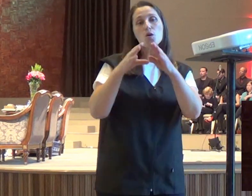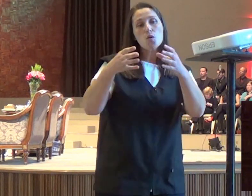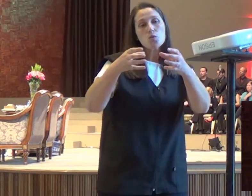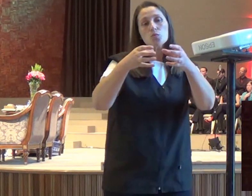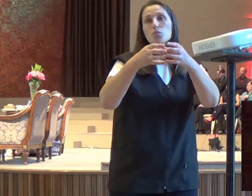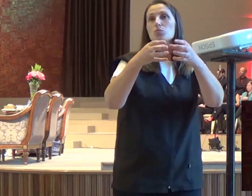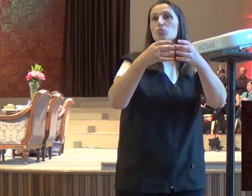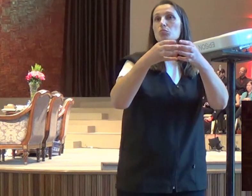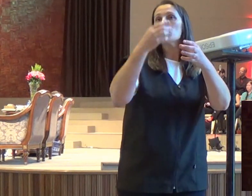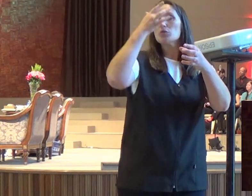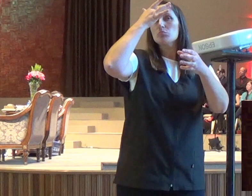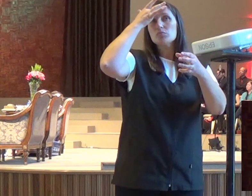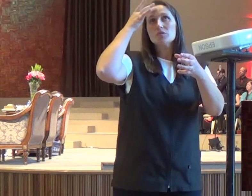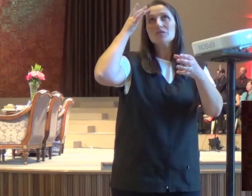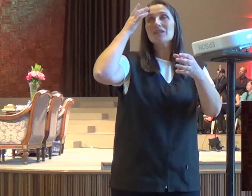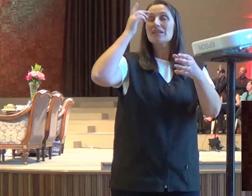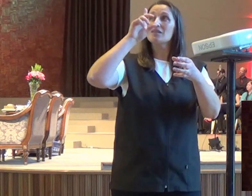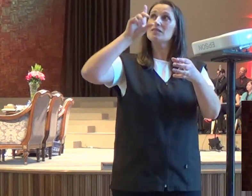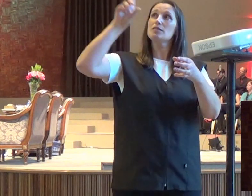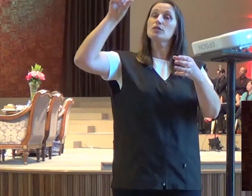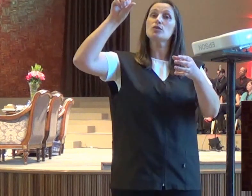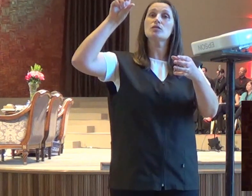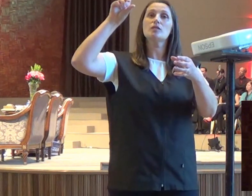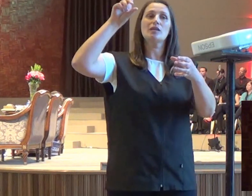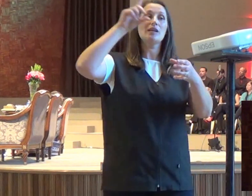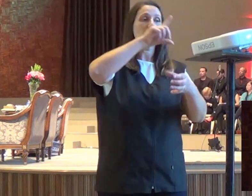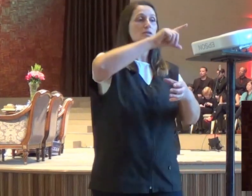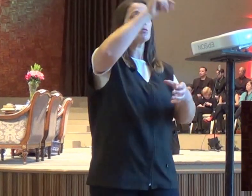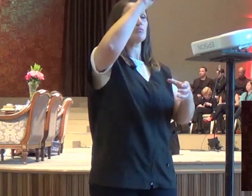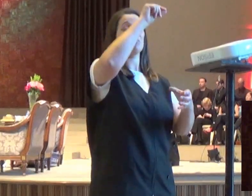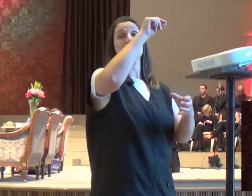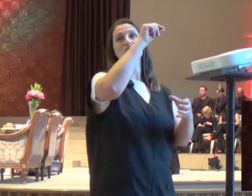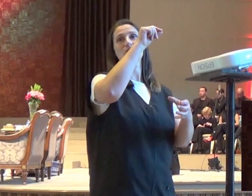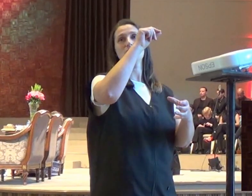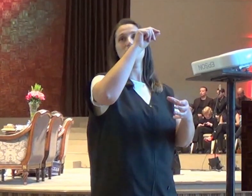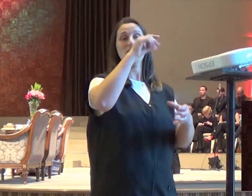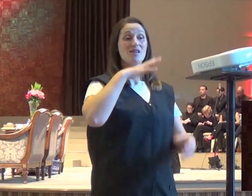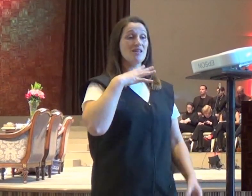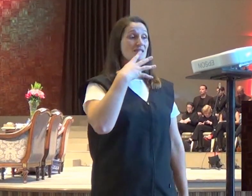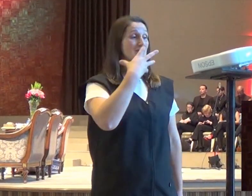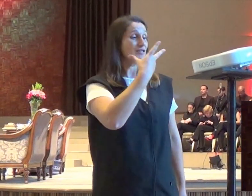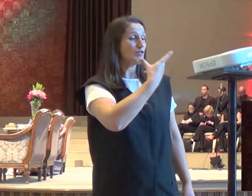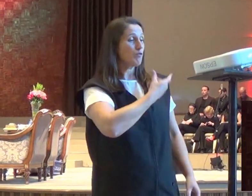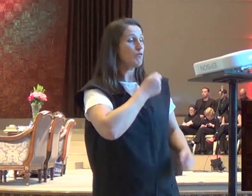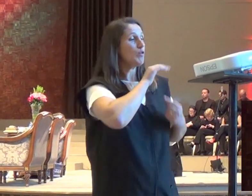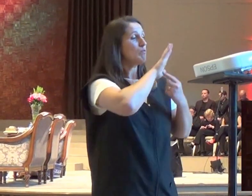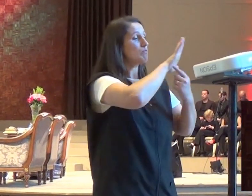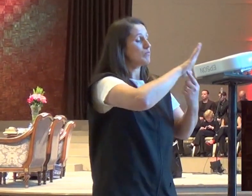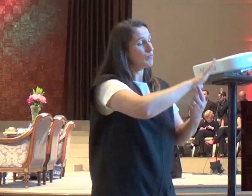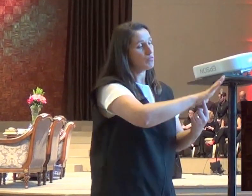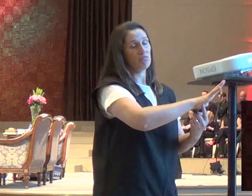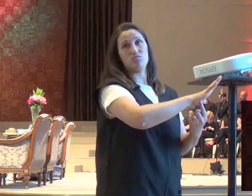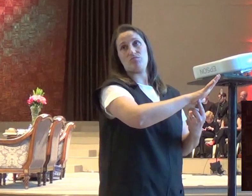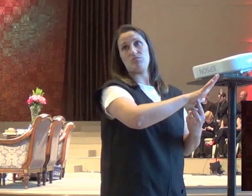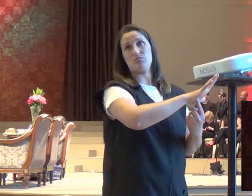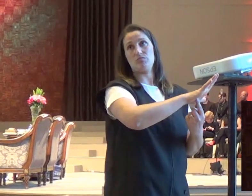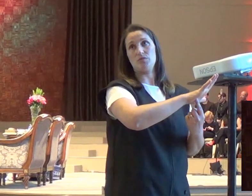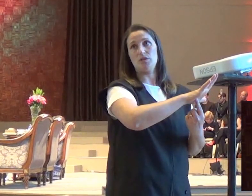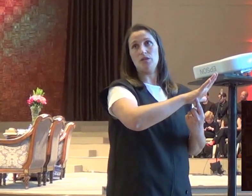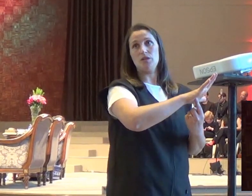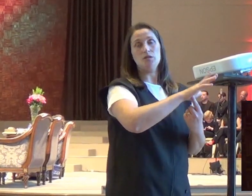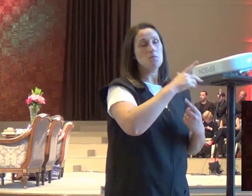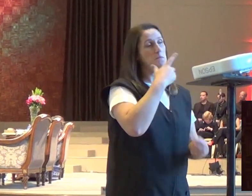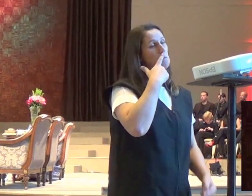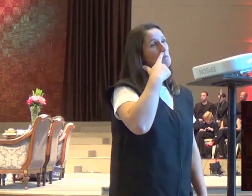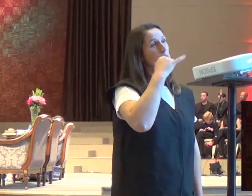pessoas que Deus tem que levantar nessa terra, para resgatar a missão e a bênção da paternidade